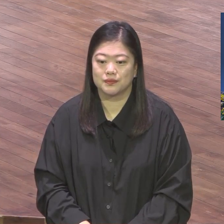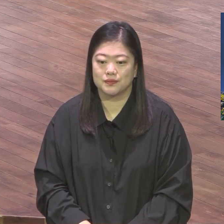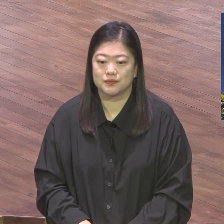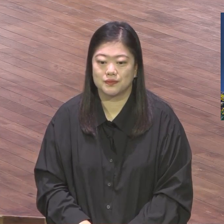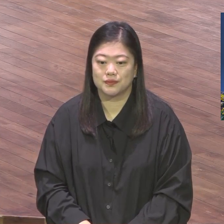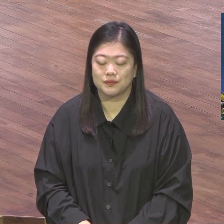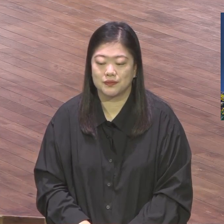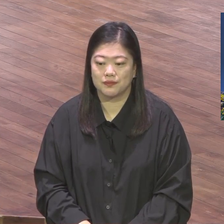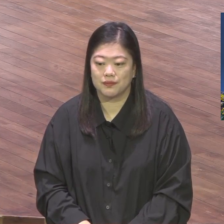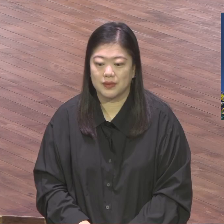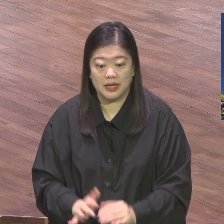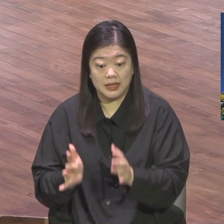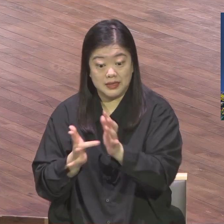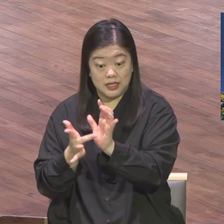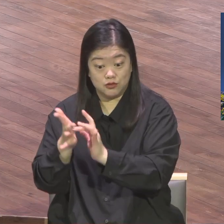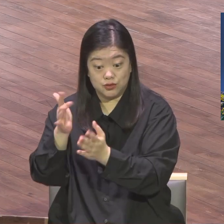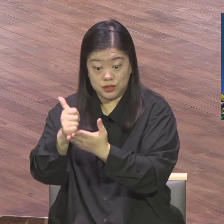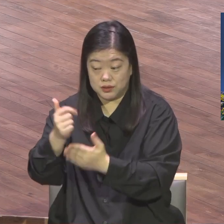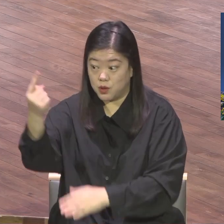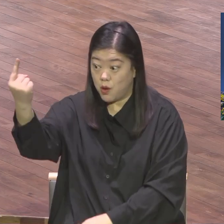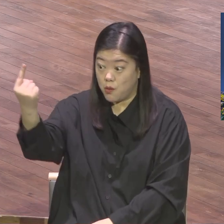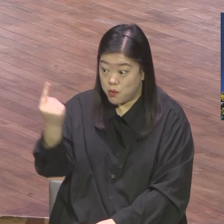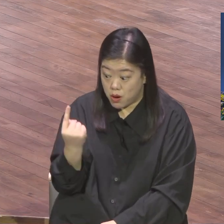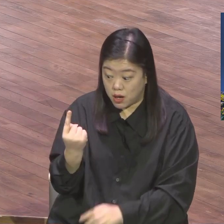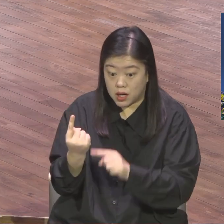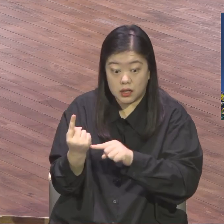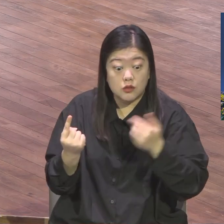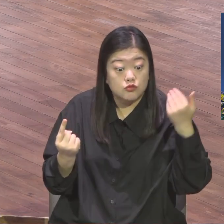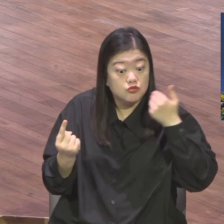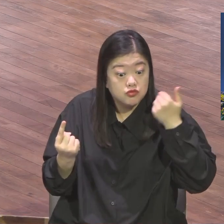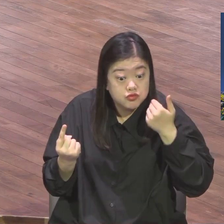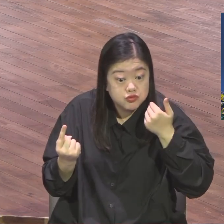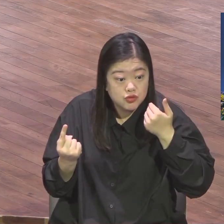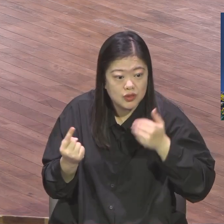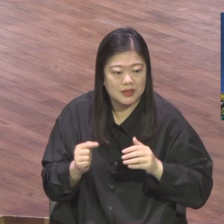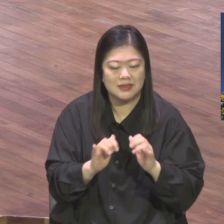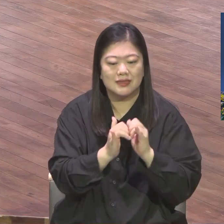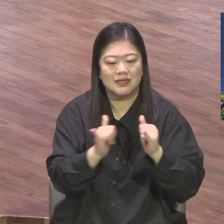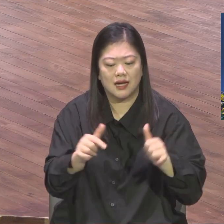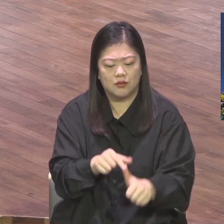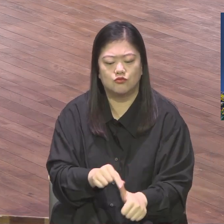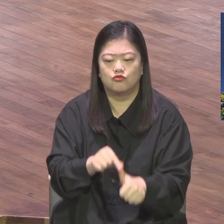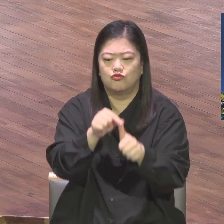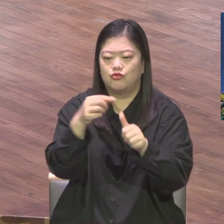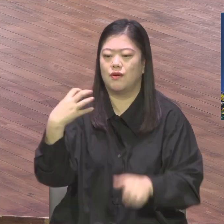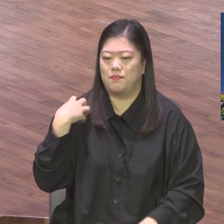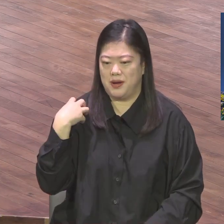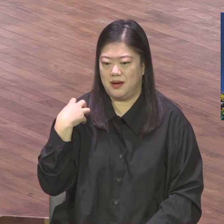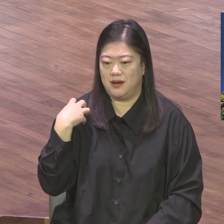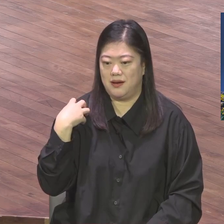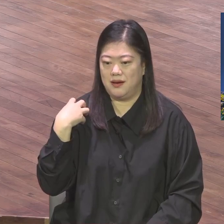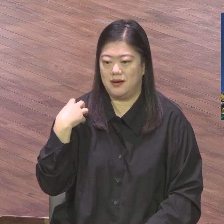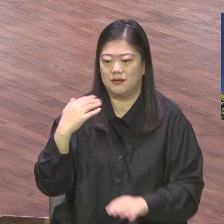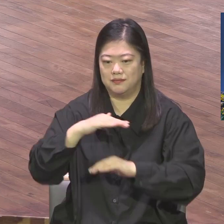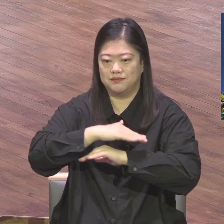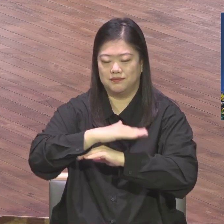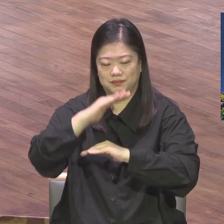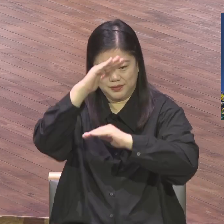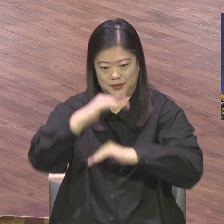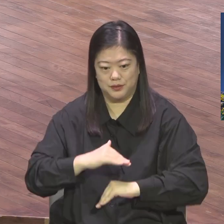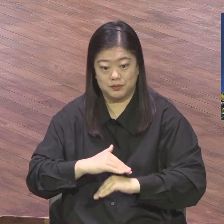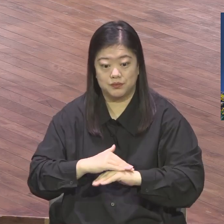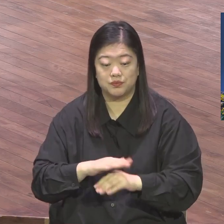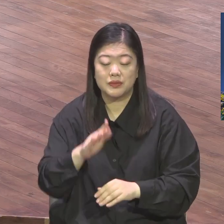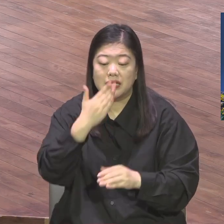예수님께서 인류 구원할 메시아다라고 하는 사실을 말씀하고 있습니다. 당시 문화적